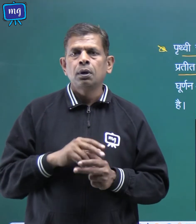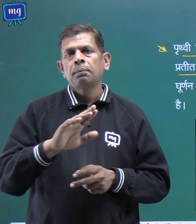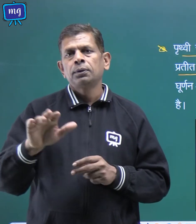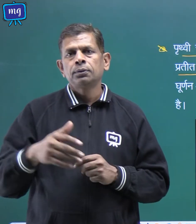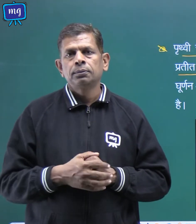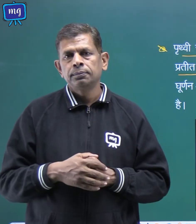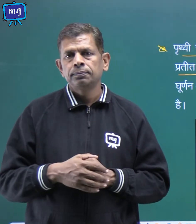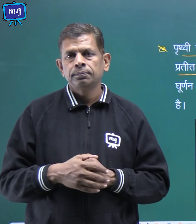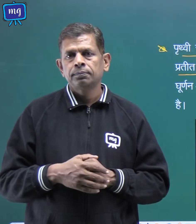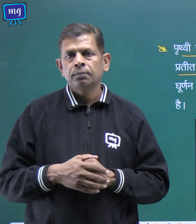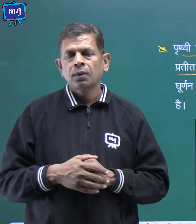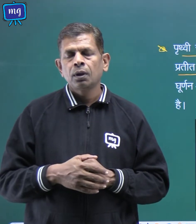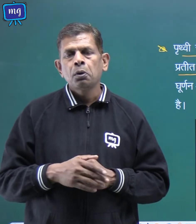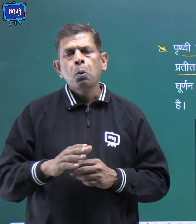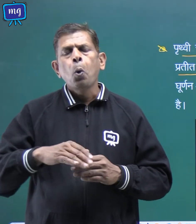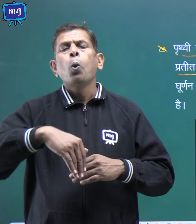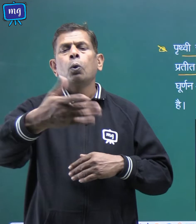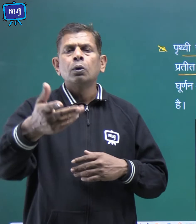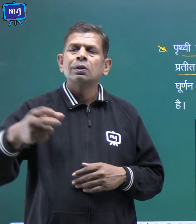बच्चों, बाकी तारे तो